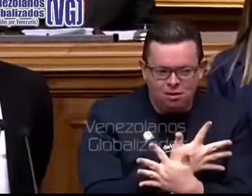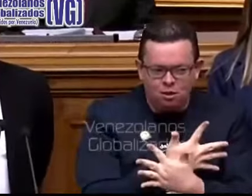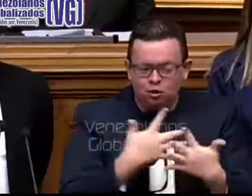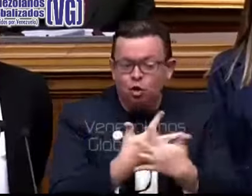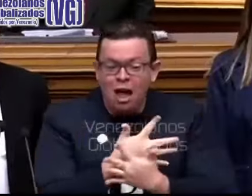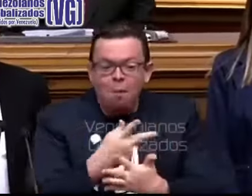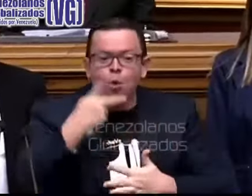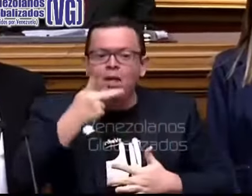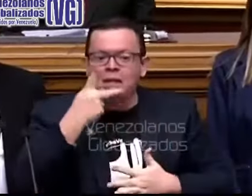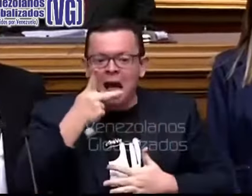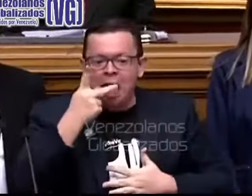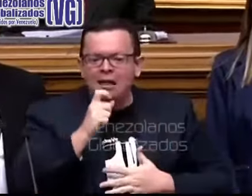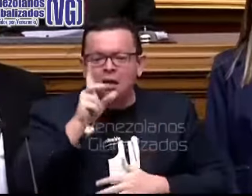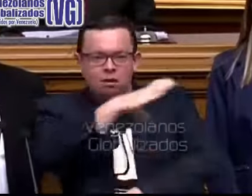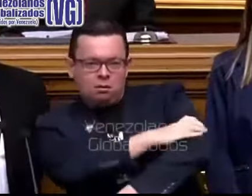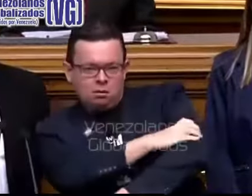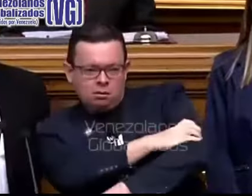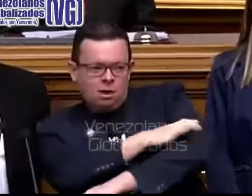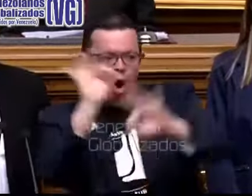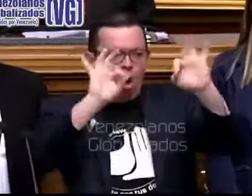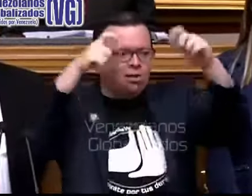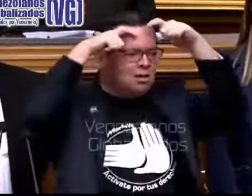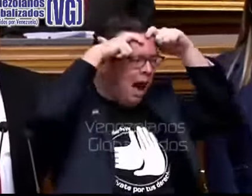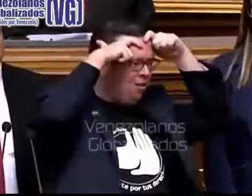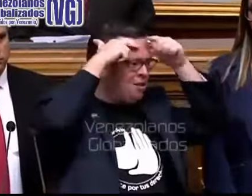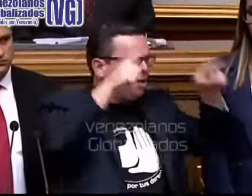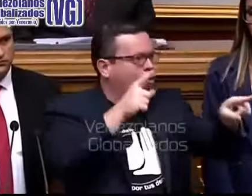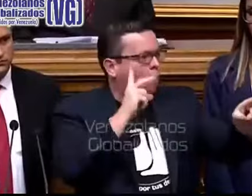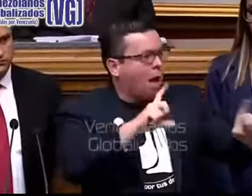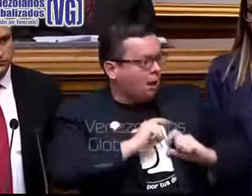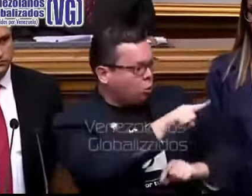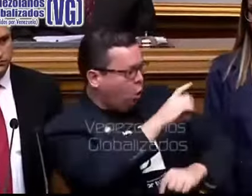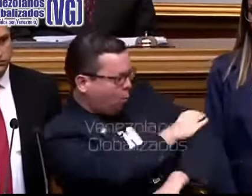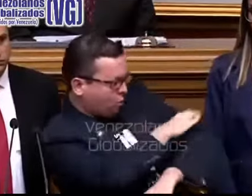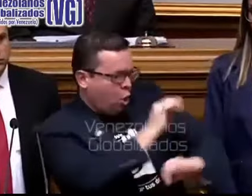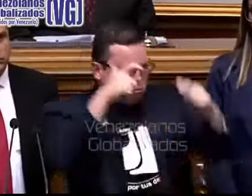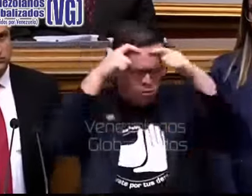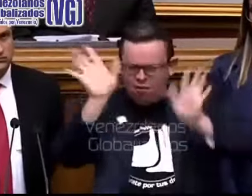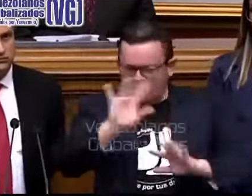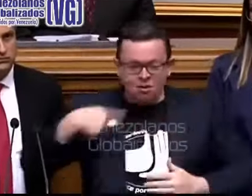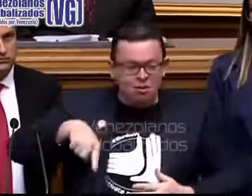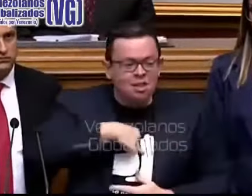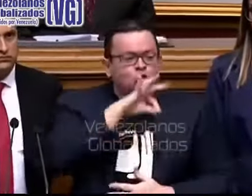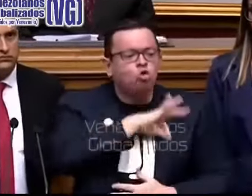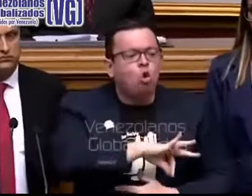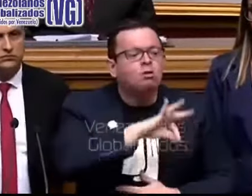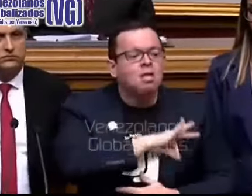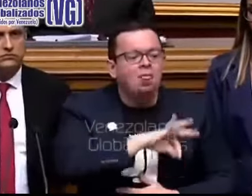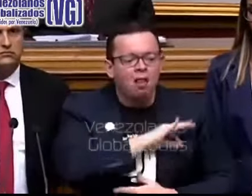se confunda nuestra participación hoy. No es con fin político. No queremos favorecer a un partido o una facción política en específica,